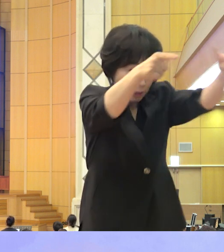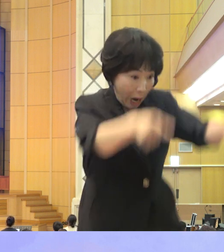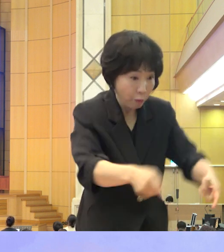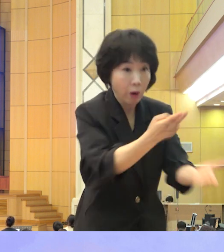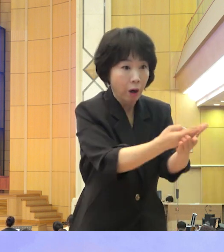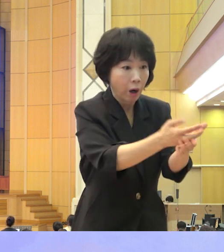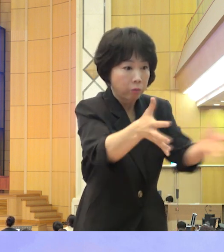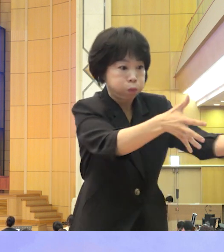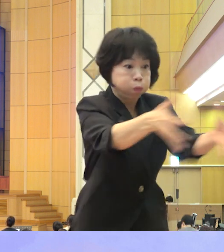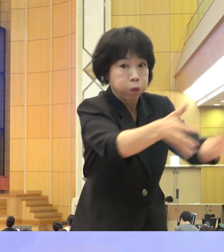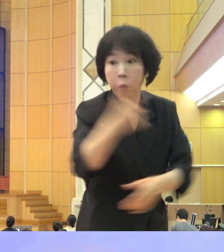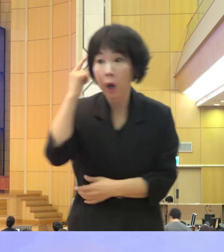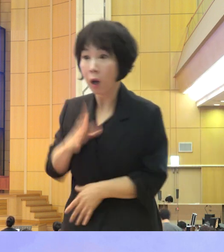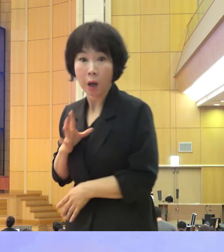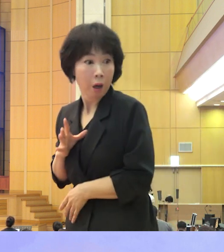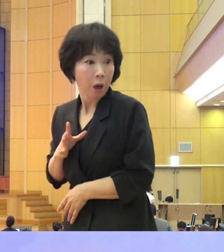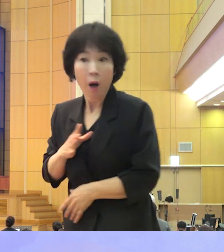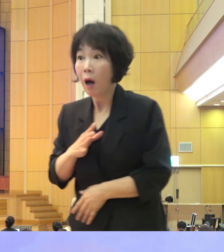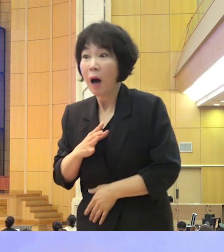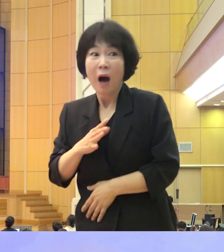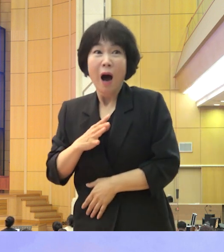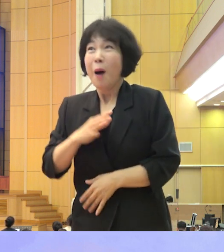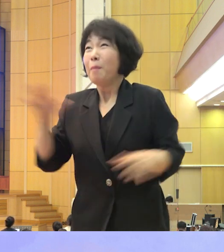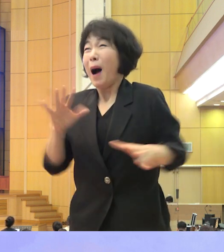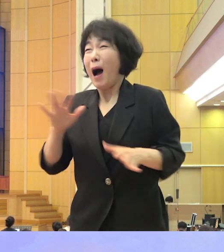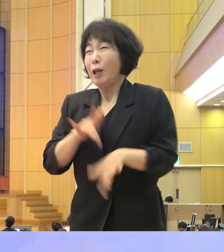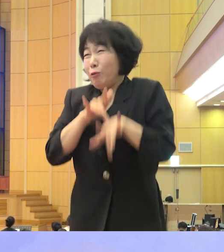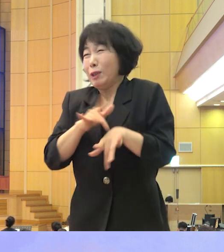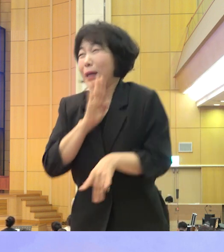놀래는데 실지 그러면 여러분 더 도망가.